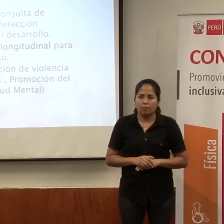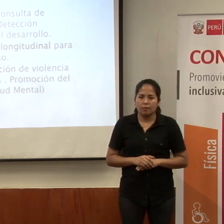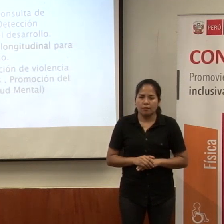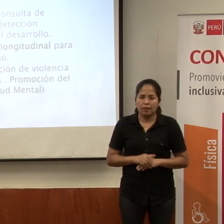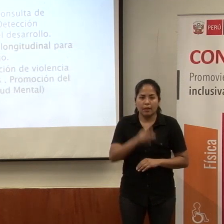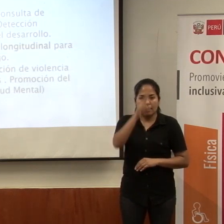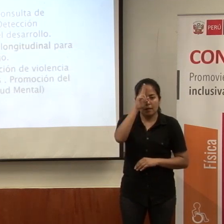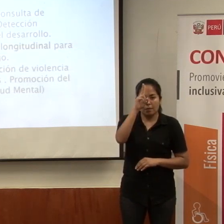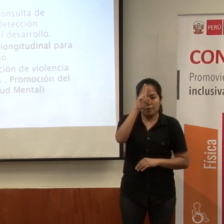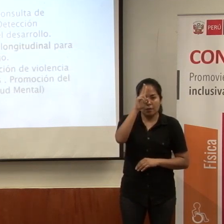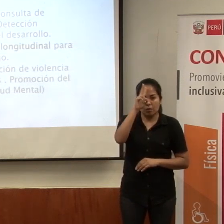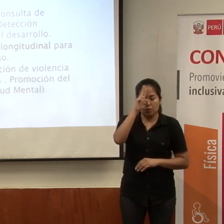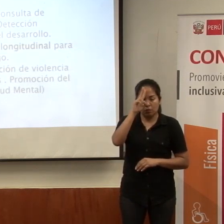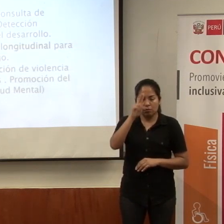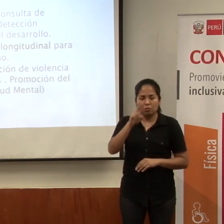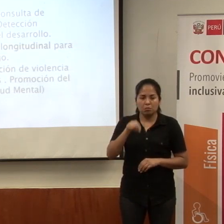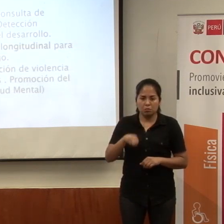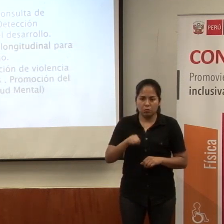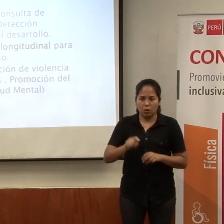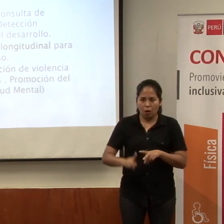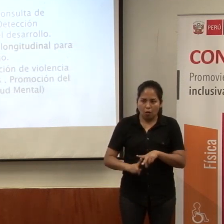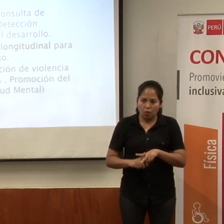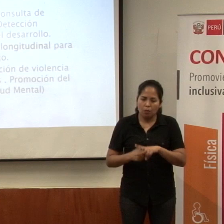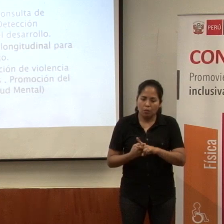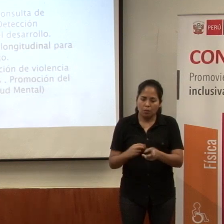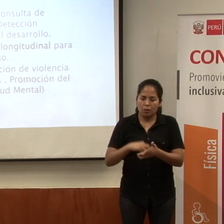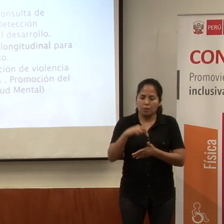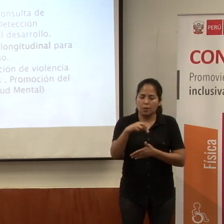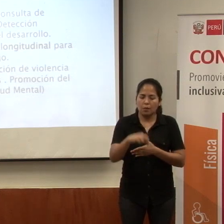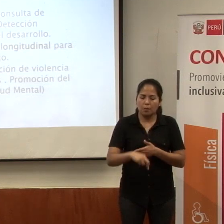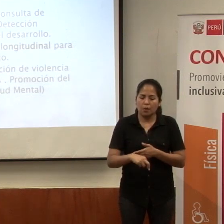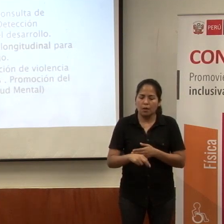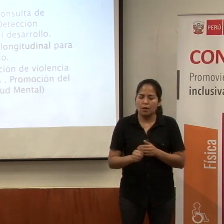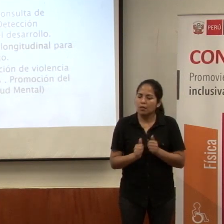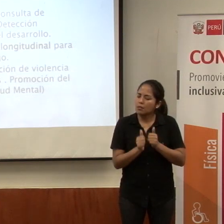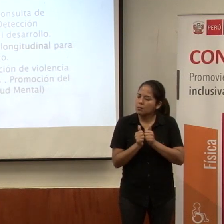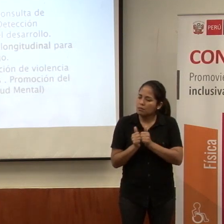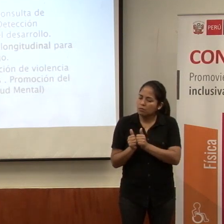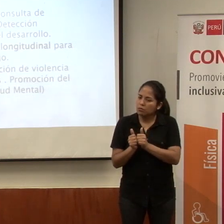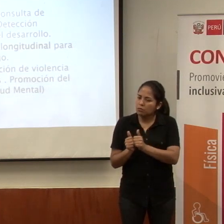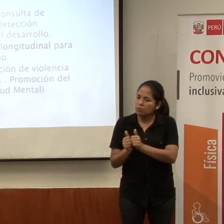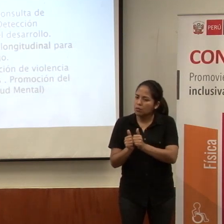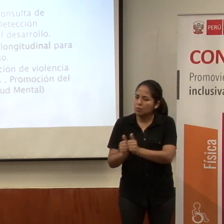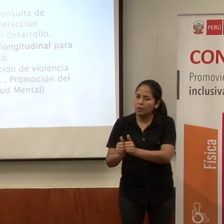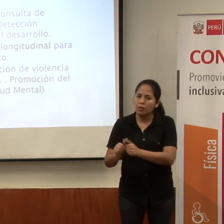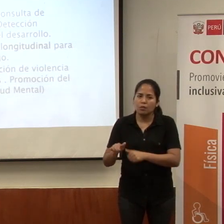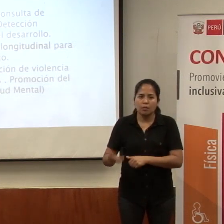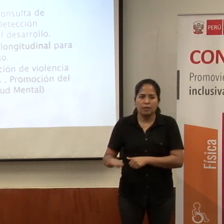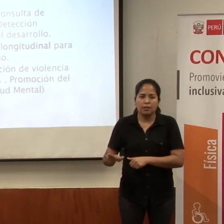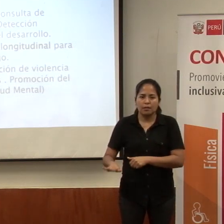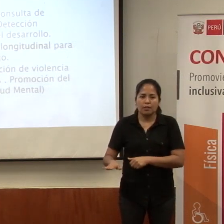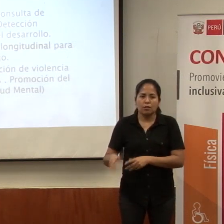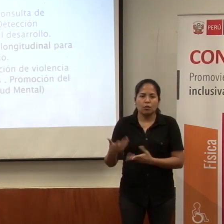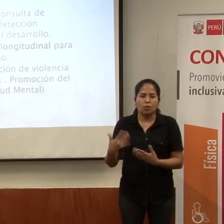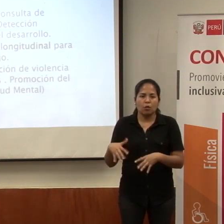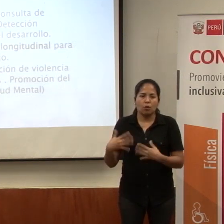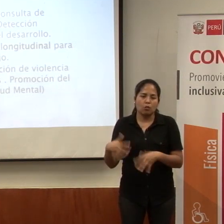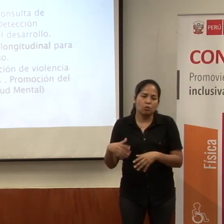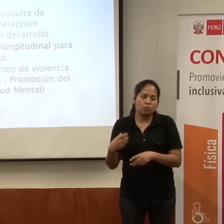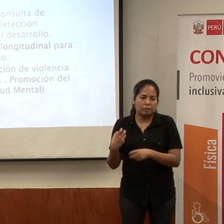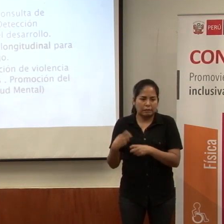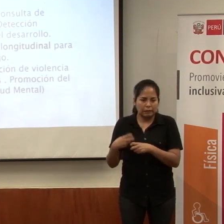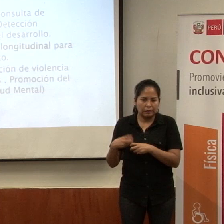En el Perú también empieza a haber un programa para seguimiento del niño con riesgo, que nació con alto